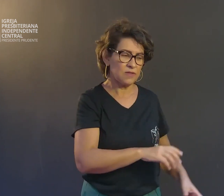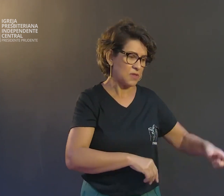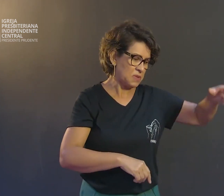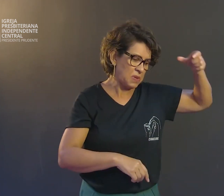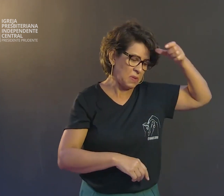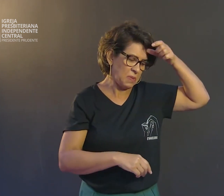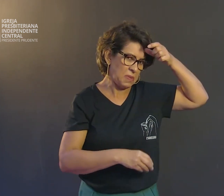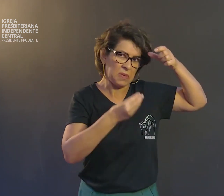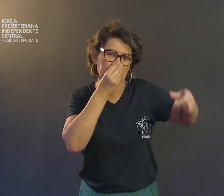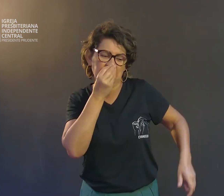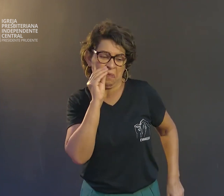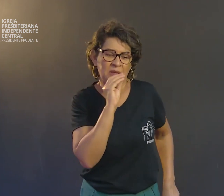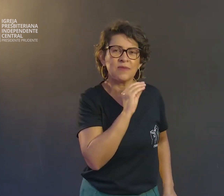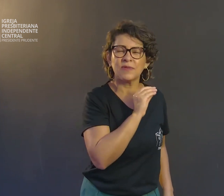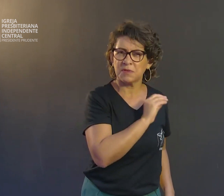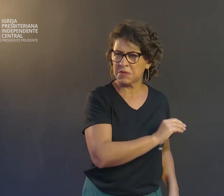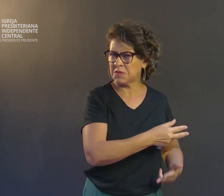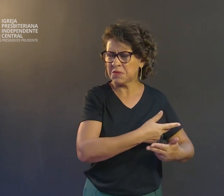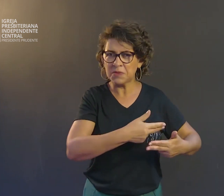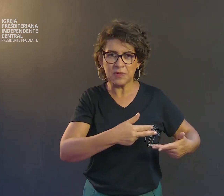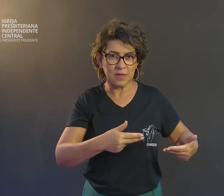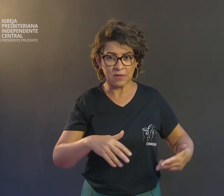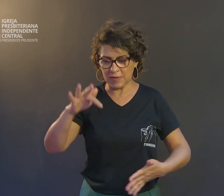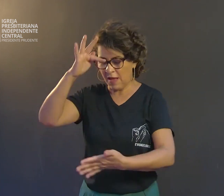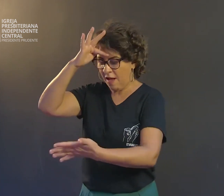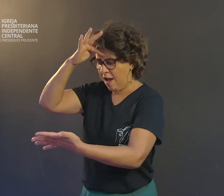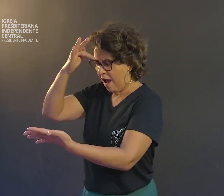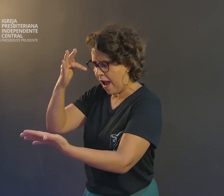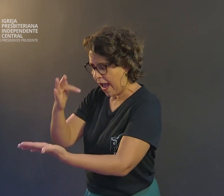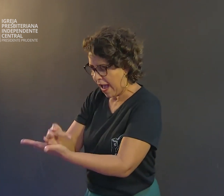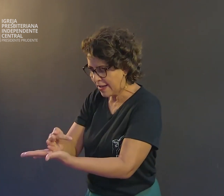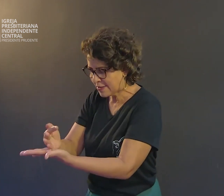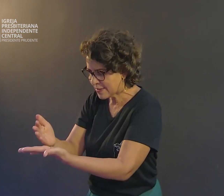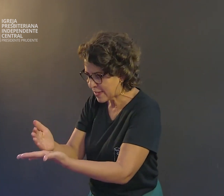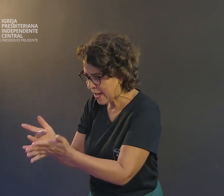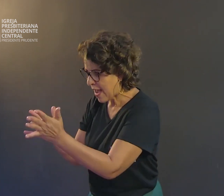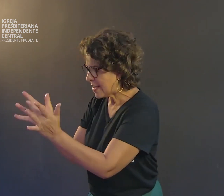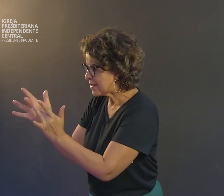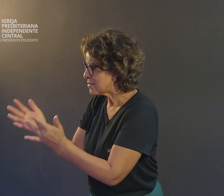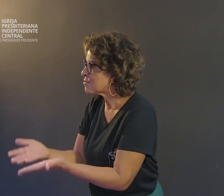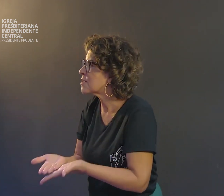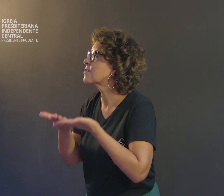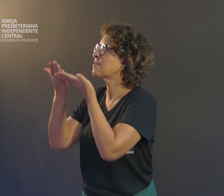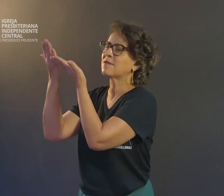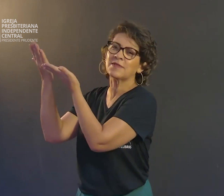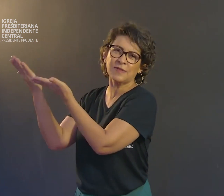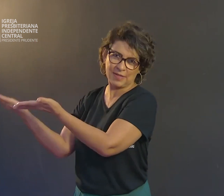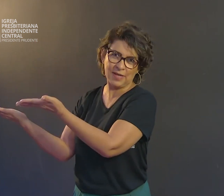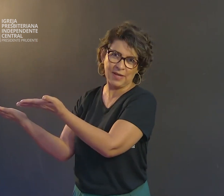influência, depositando sua fé completamente em Jesus Cristo, então você está